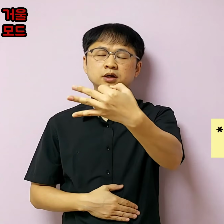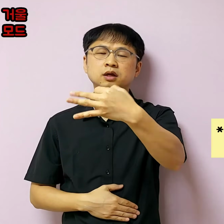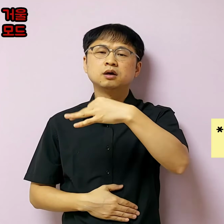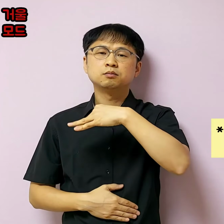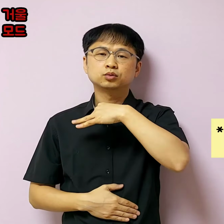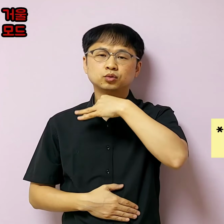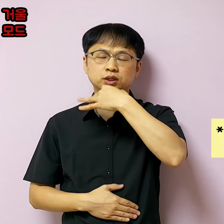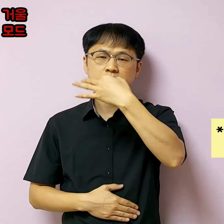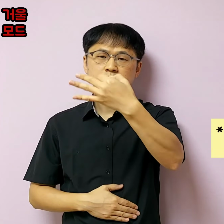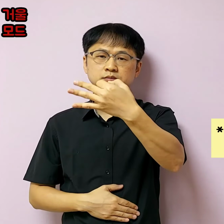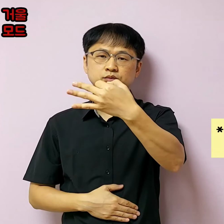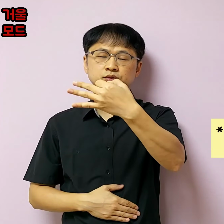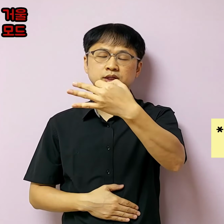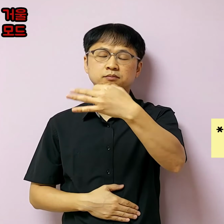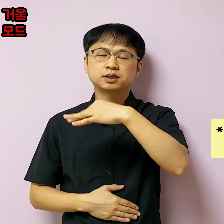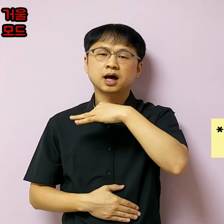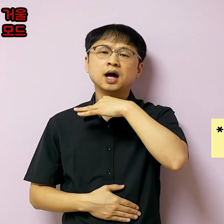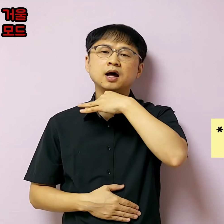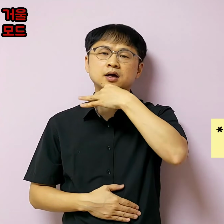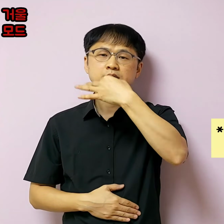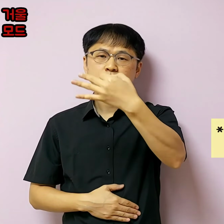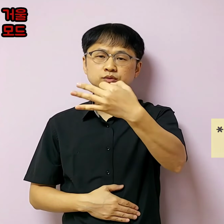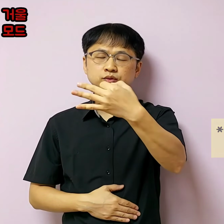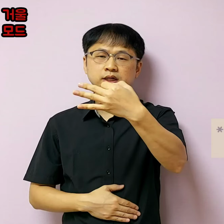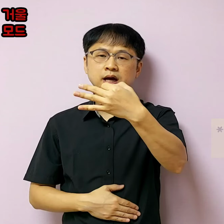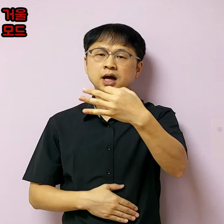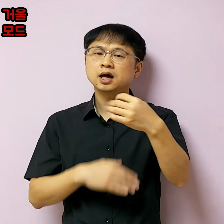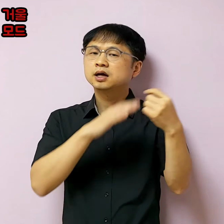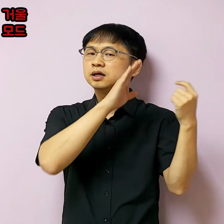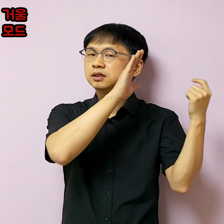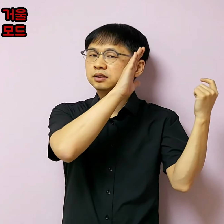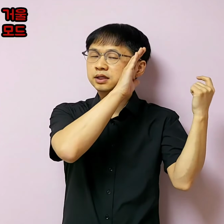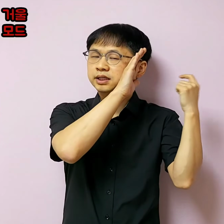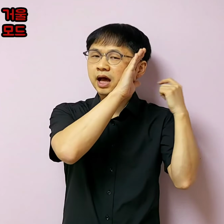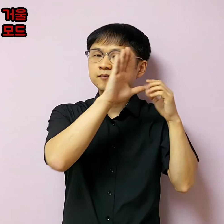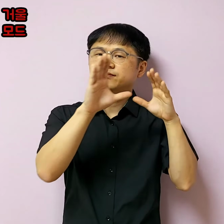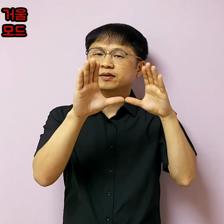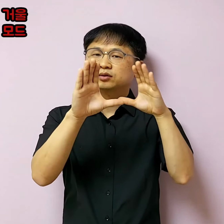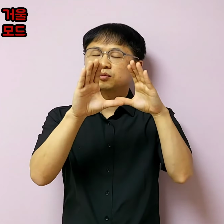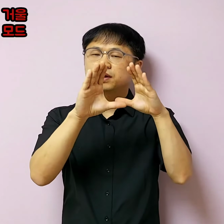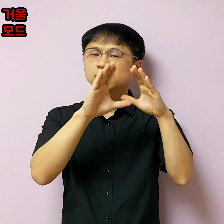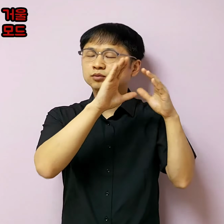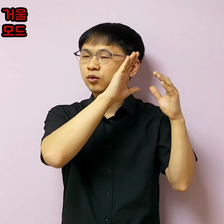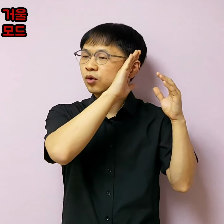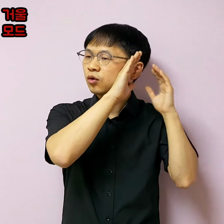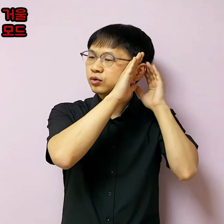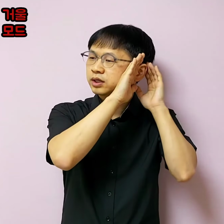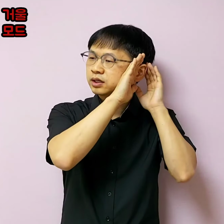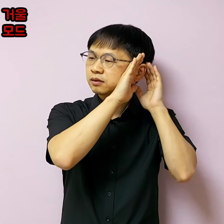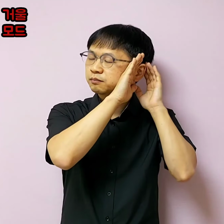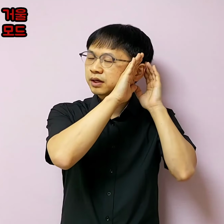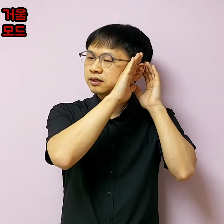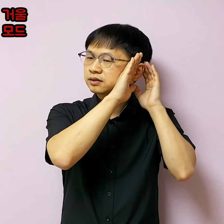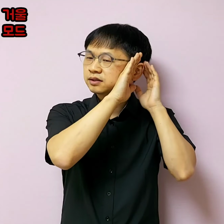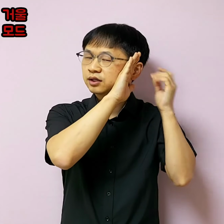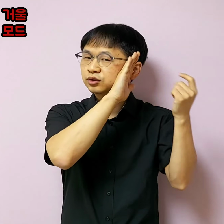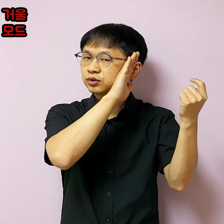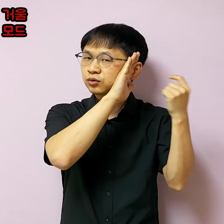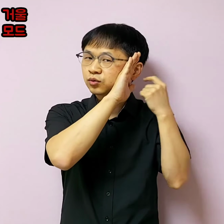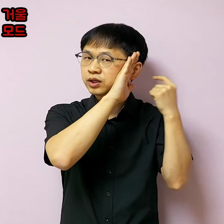해주시면 목소리가 됩니다. 목소리가 들리다. 손바닥으로 귀 바퀴를 크게 해주시고